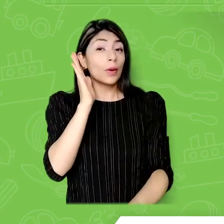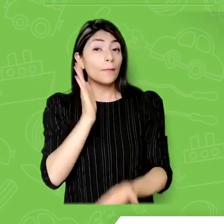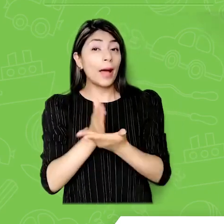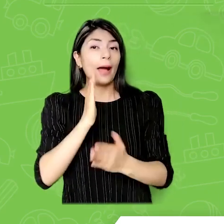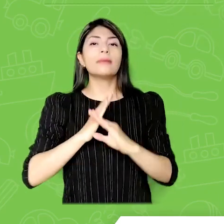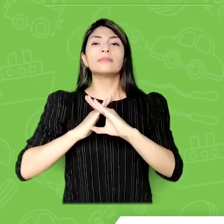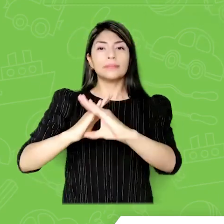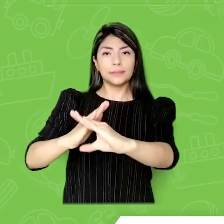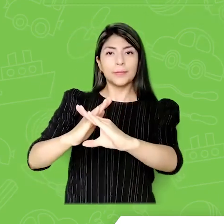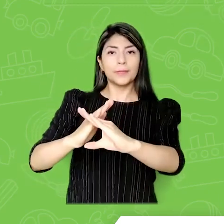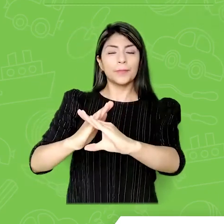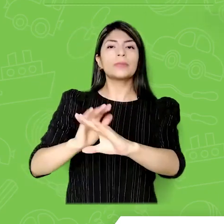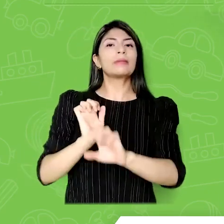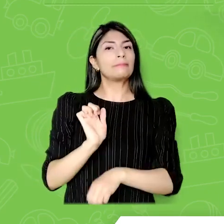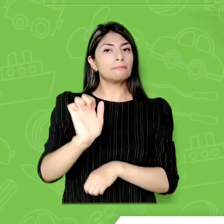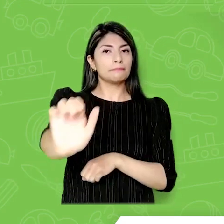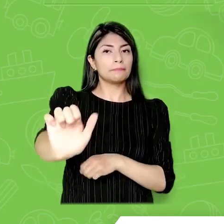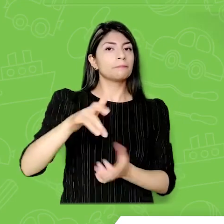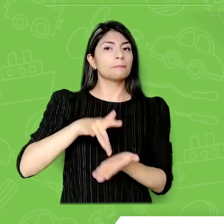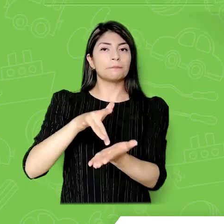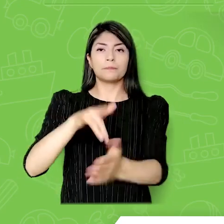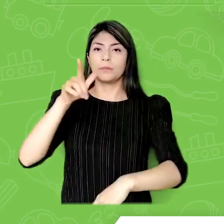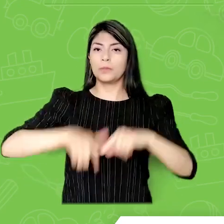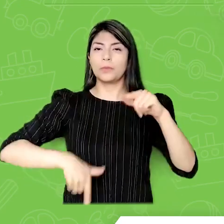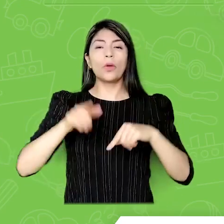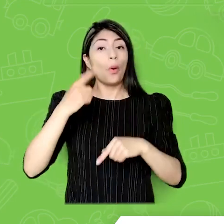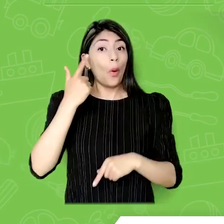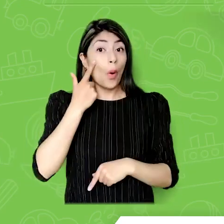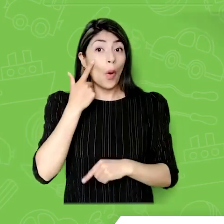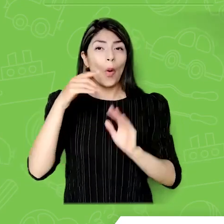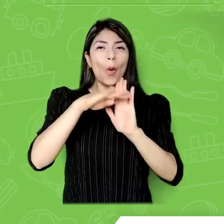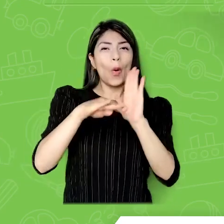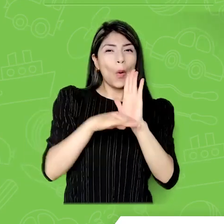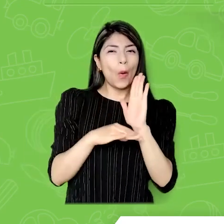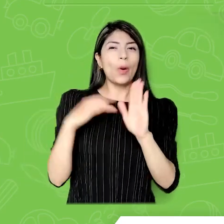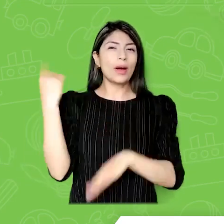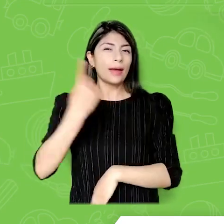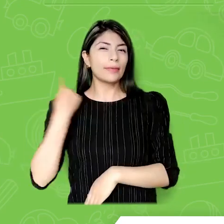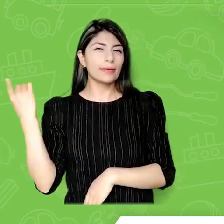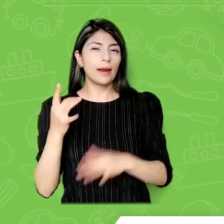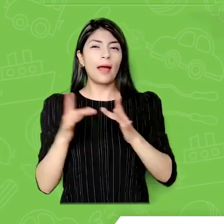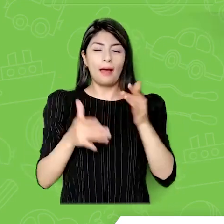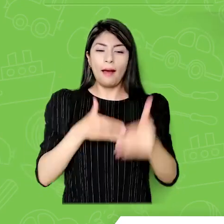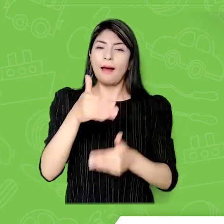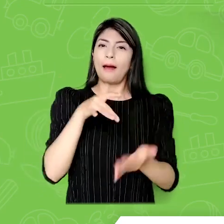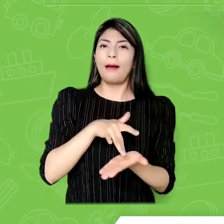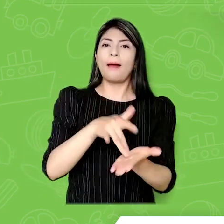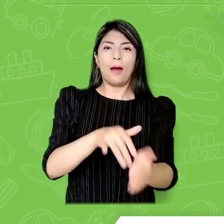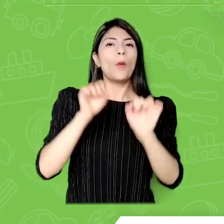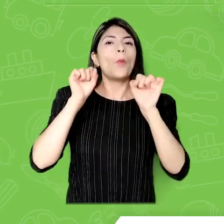deben cumplir para participar en este proceso de selección y las causales de exclusión del mismo.